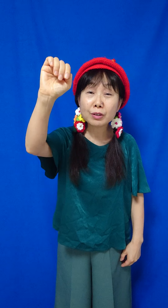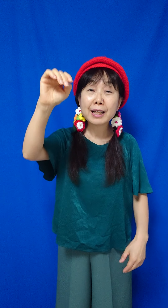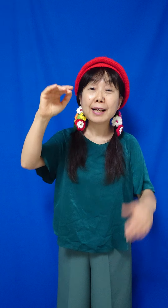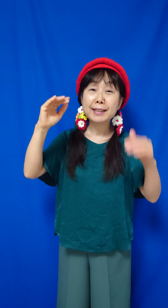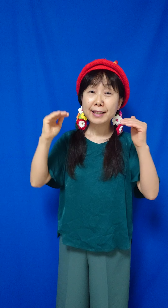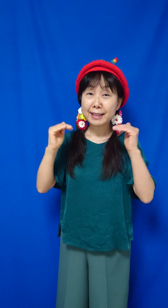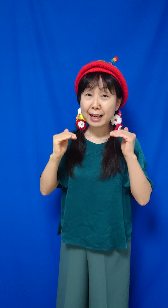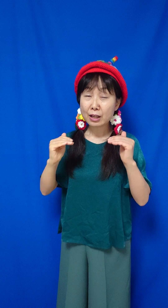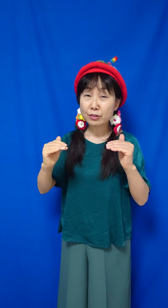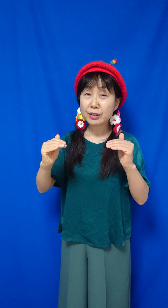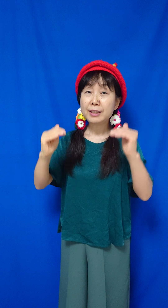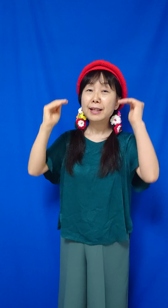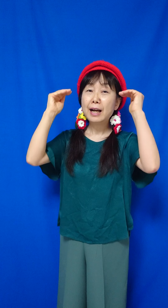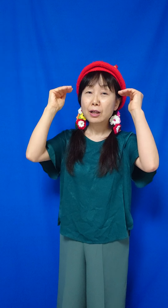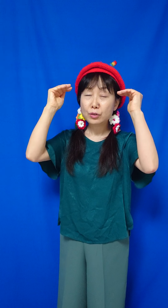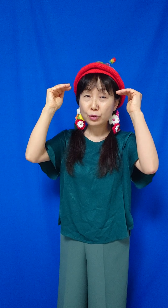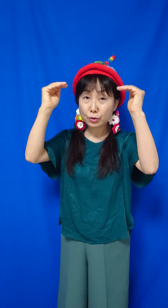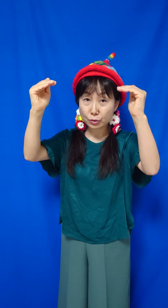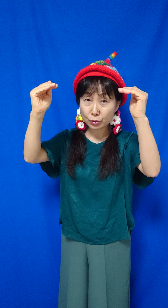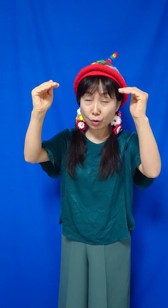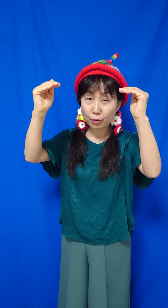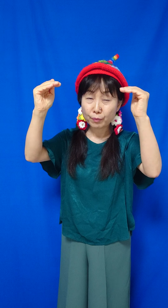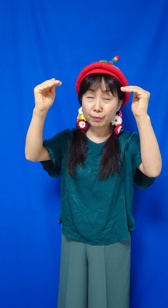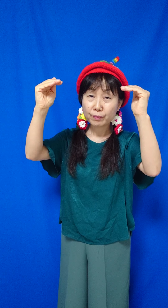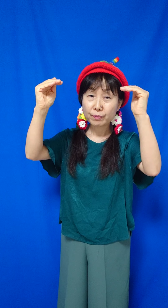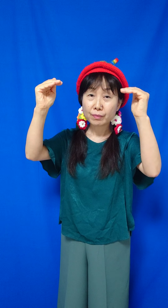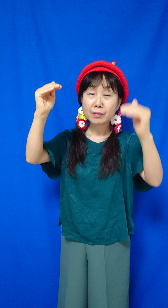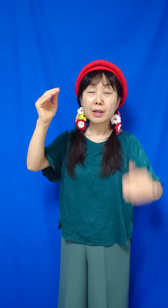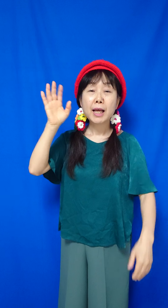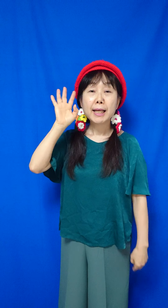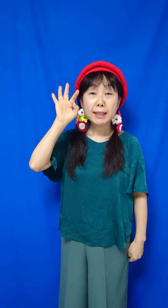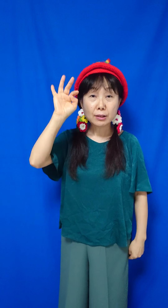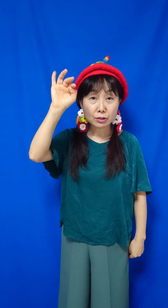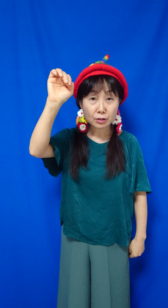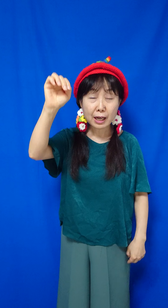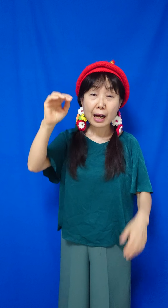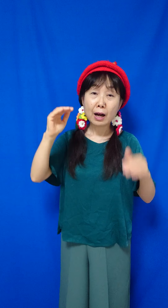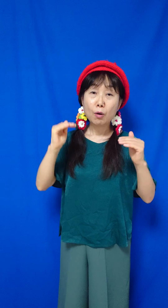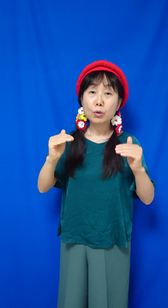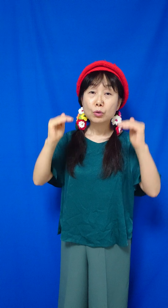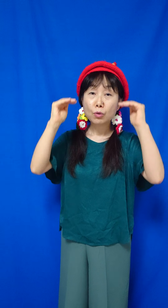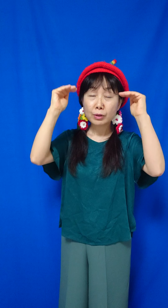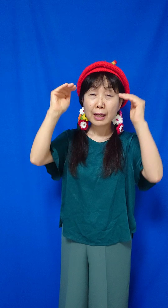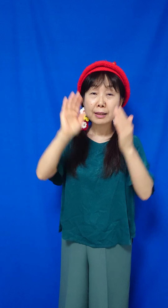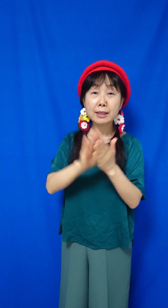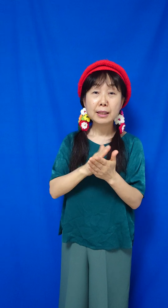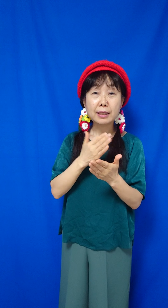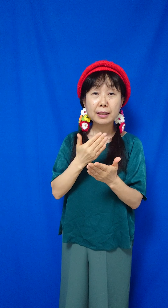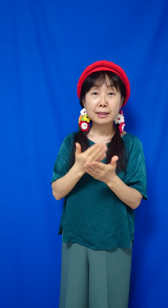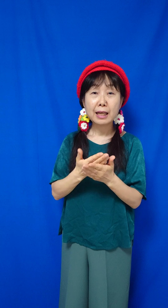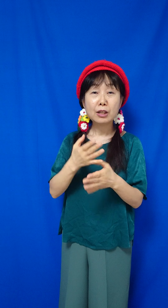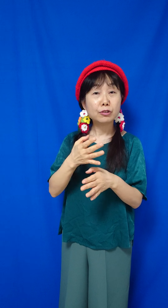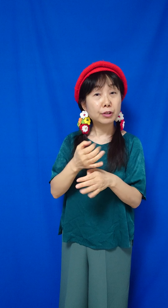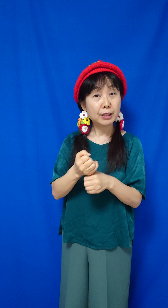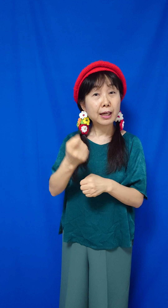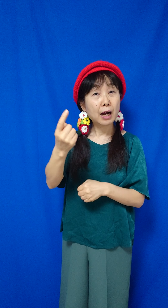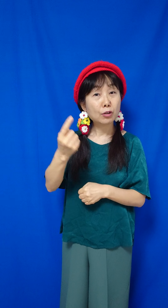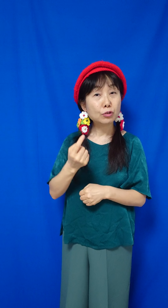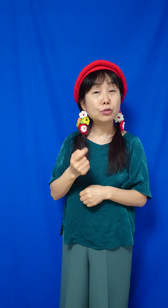人になる日が来ると、いつか大人になる日が来る